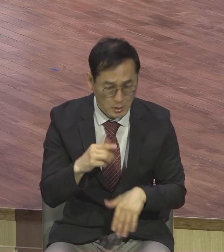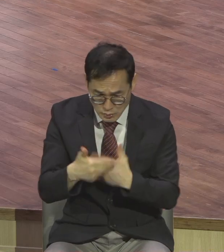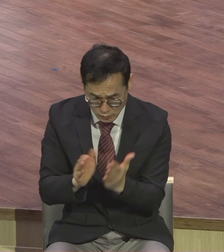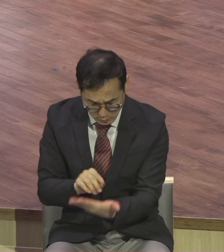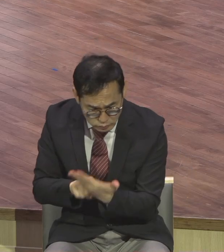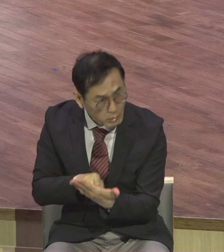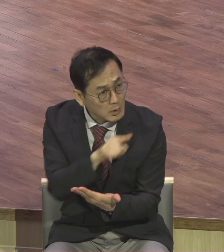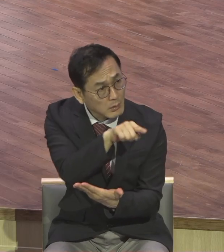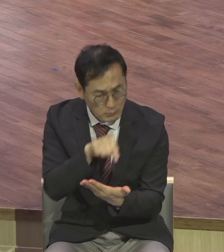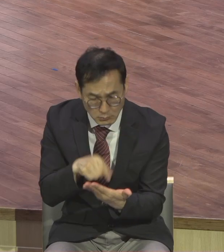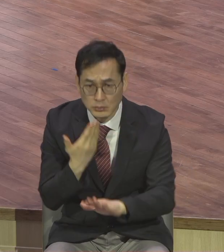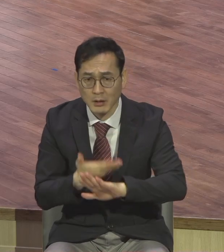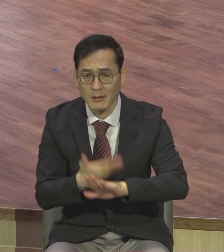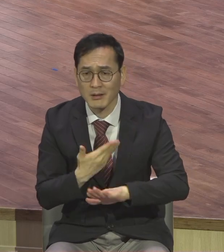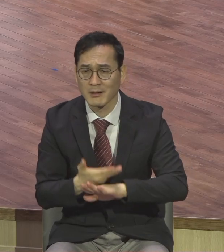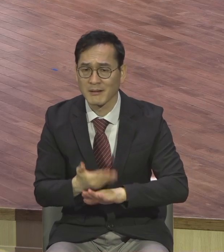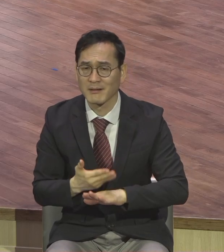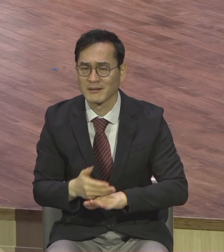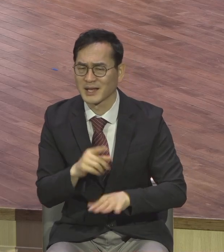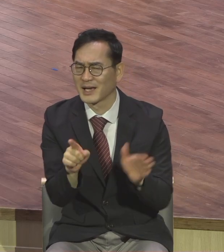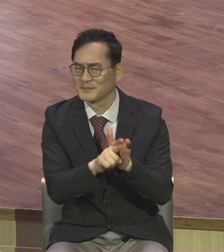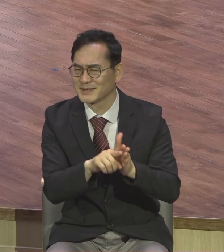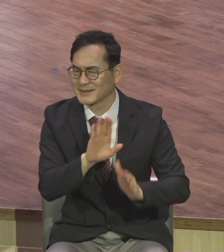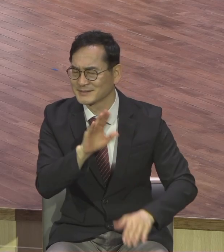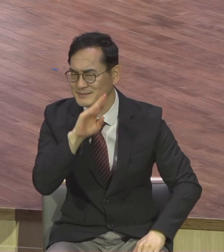그런데 이 아리마대 요셉이 뭐요?